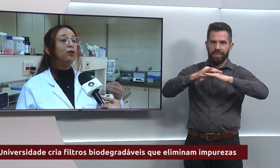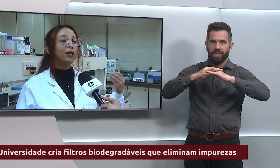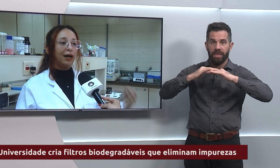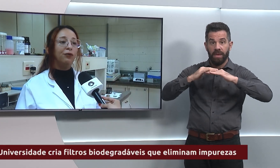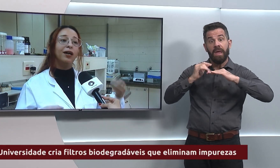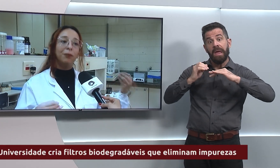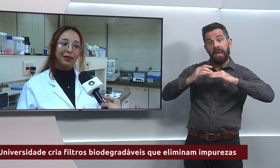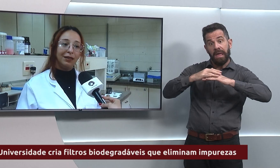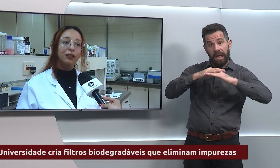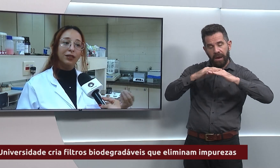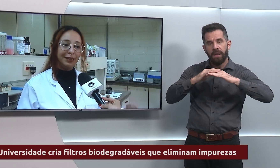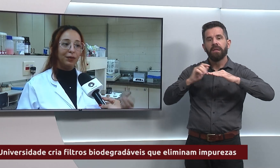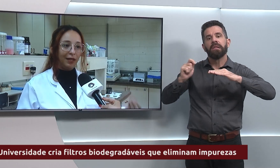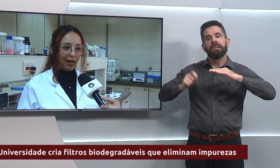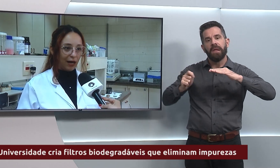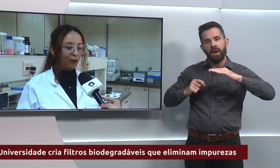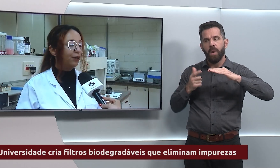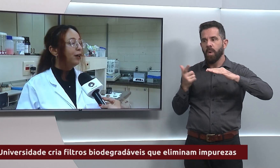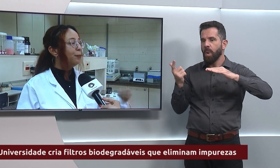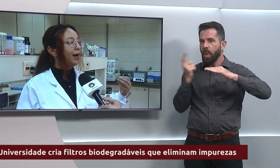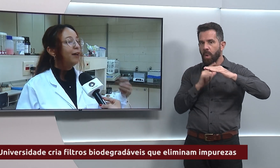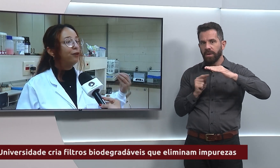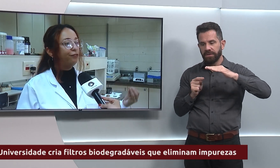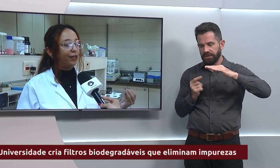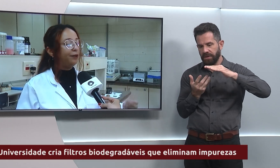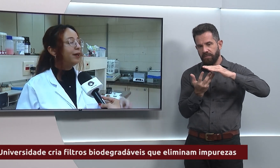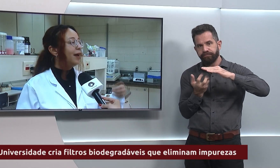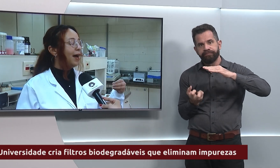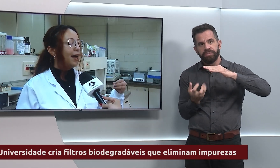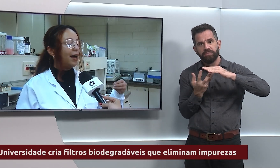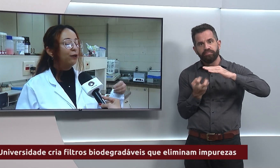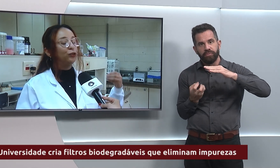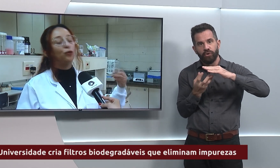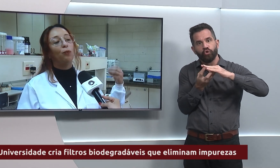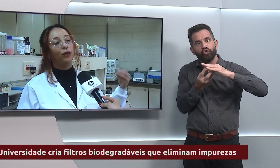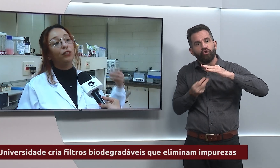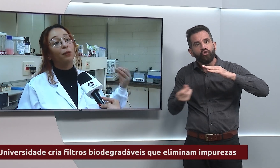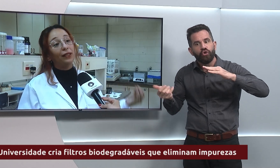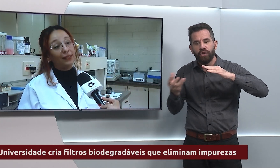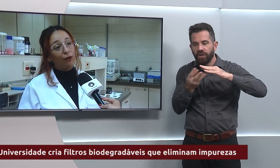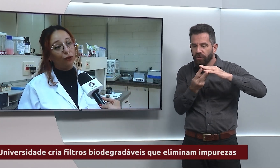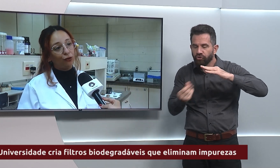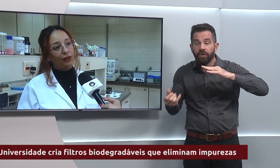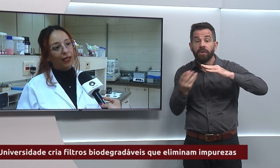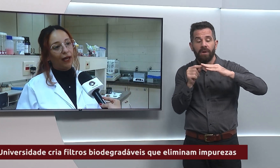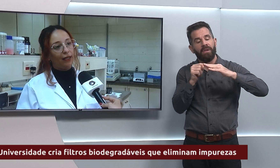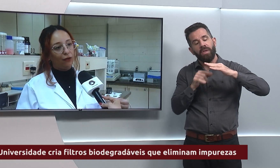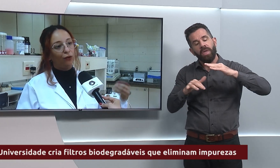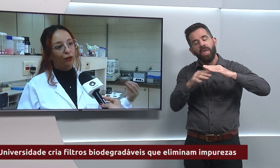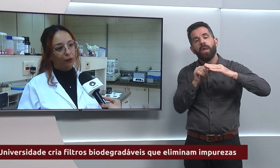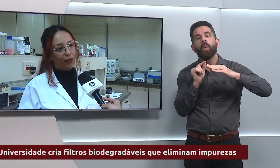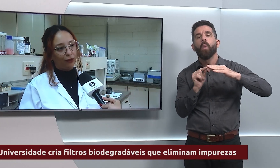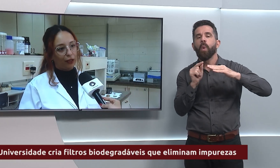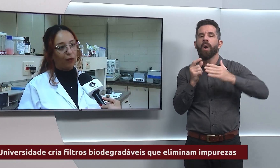aprimoraram a capacidade desse material para remover os compostos farmacêuticos, né, ali dos meios aquáticos,